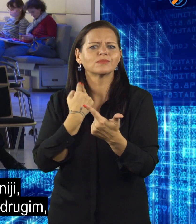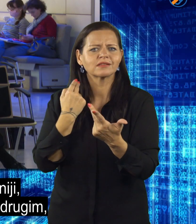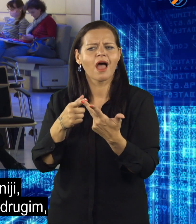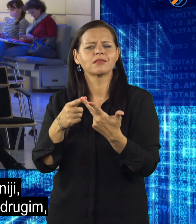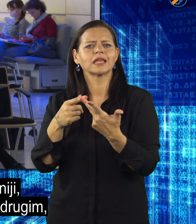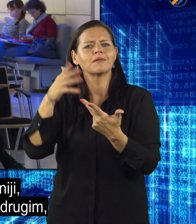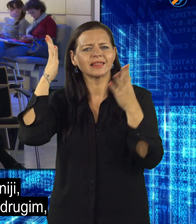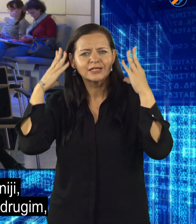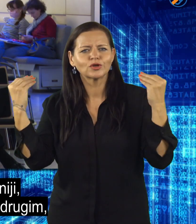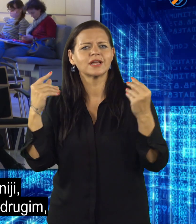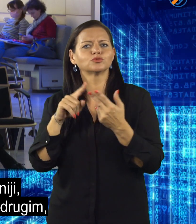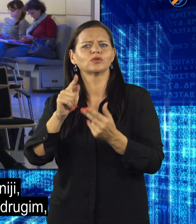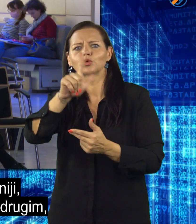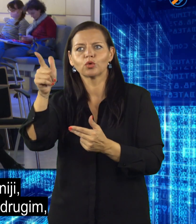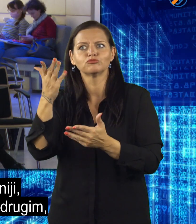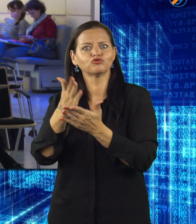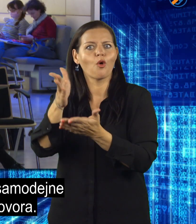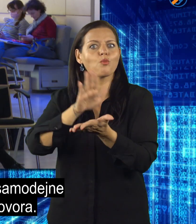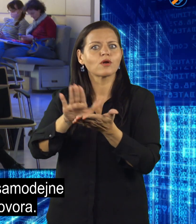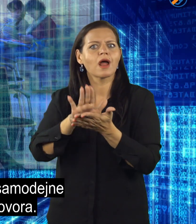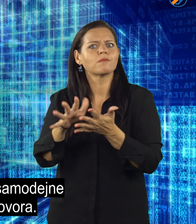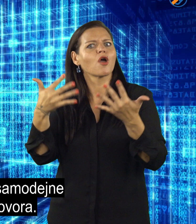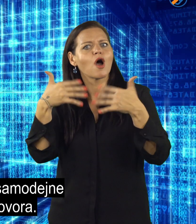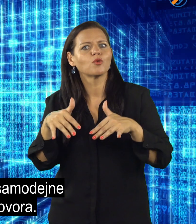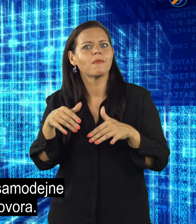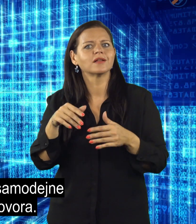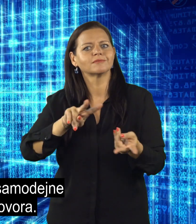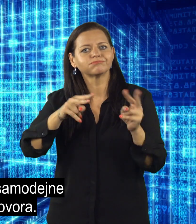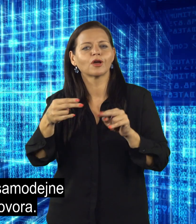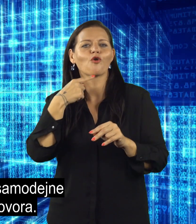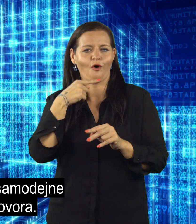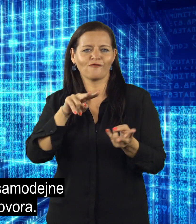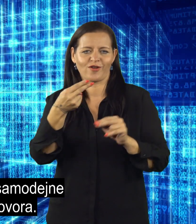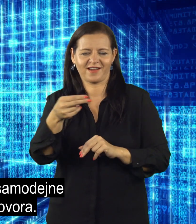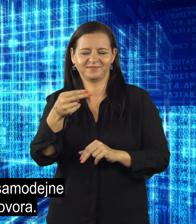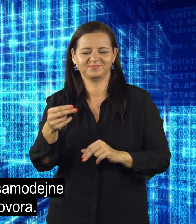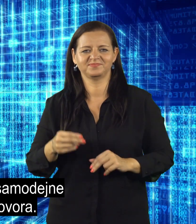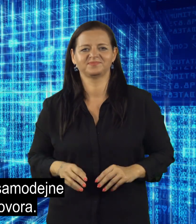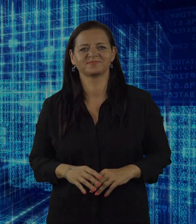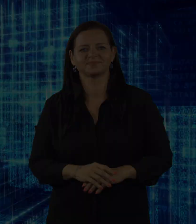Britaniji, Nizozemski in drugim, ki že uporabljajo samodejne pretvornike govora.